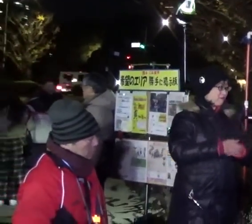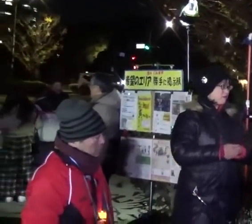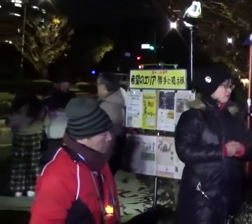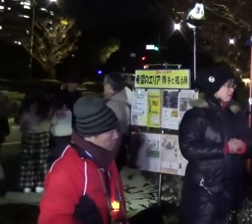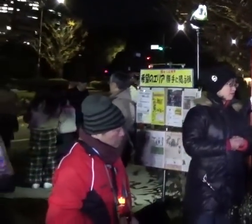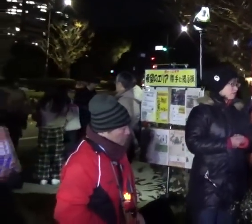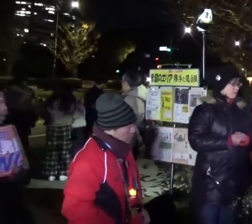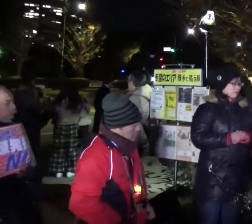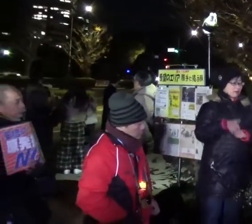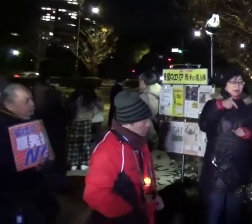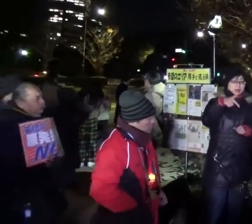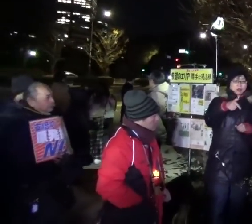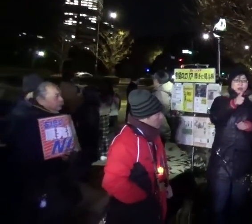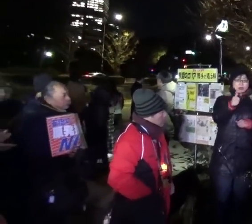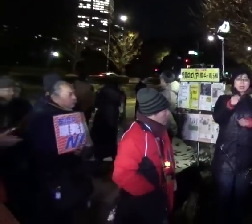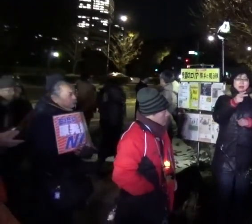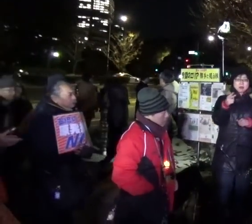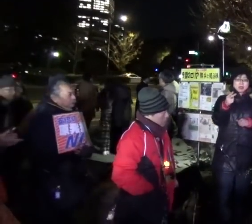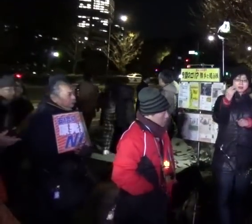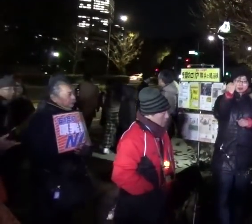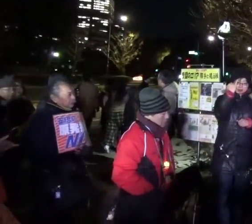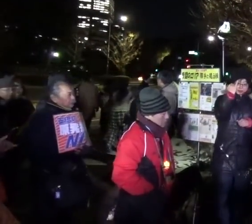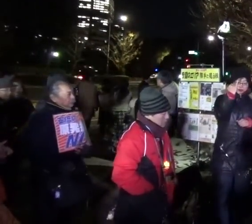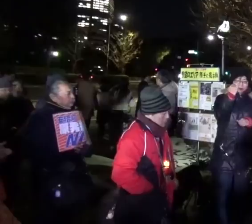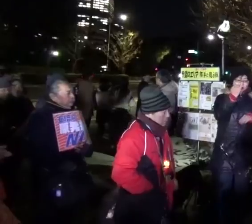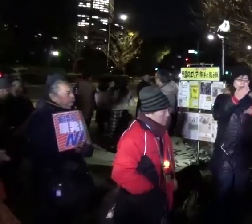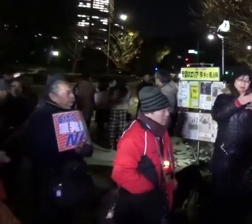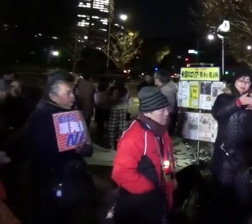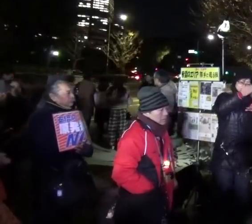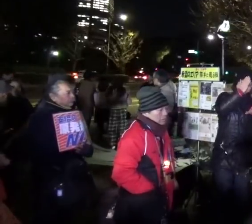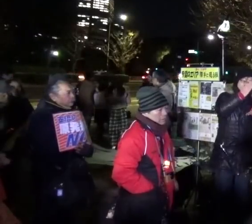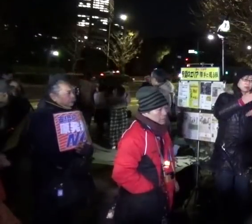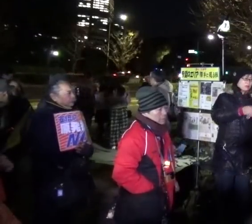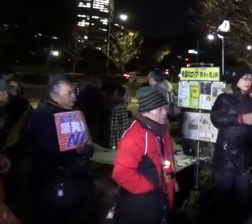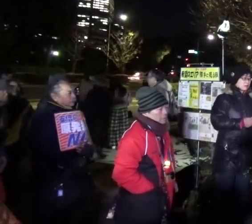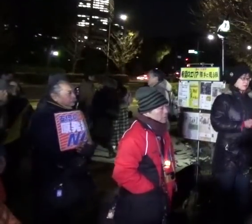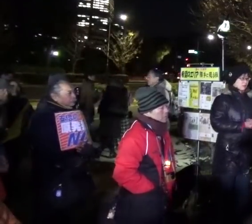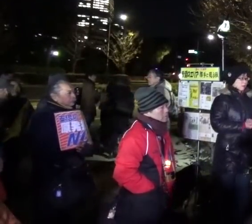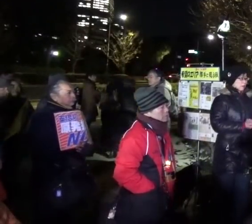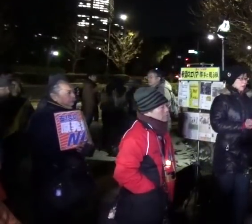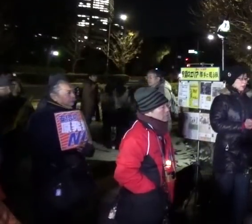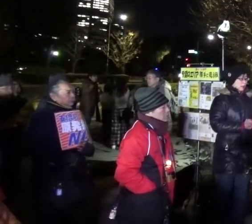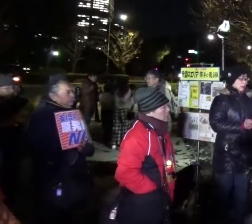パパのお母さんでした。本当にありがとうございました。